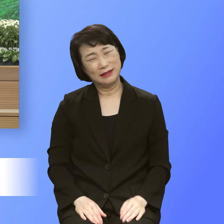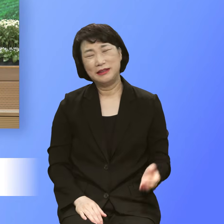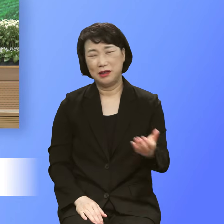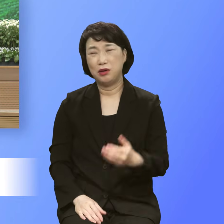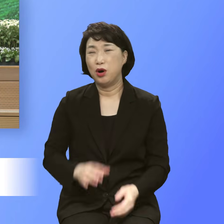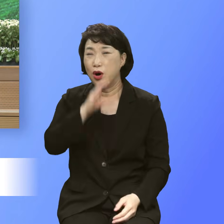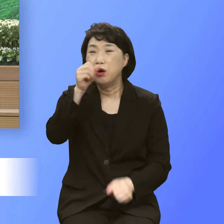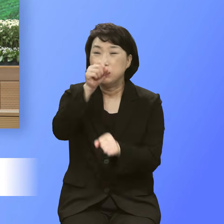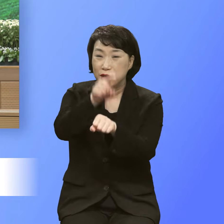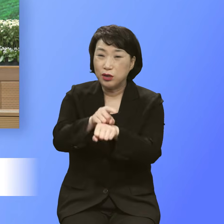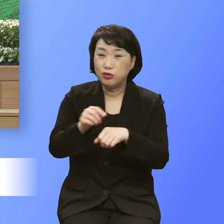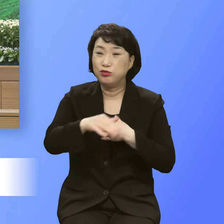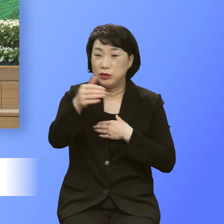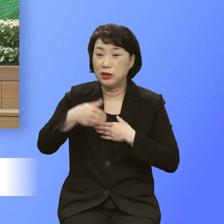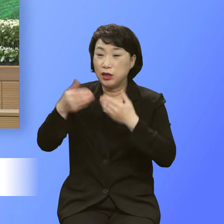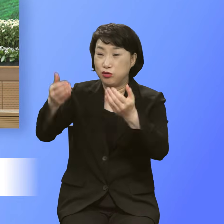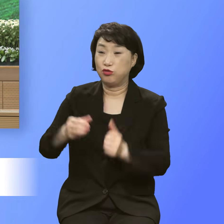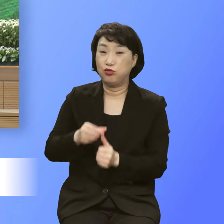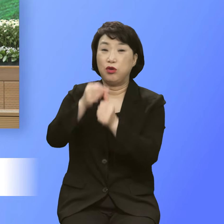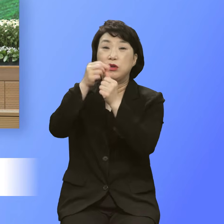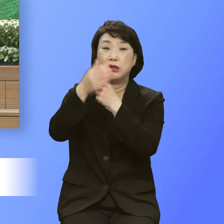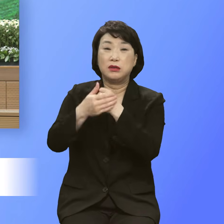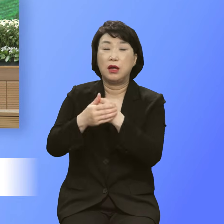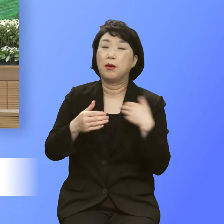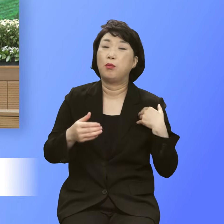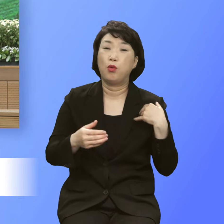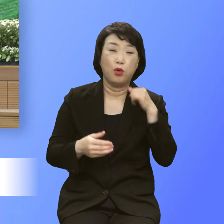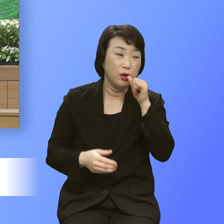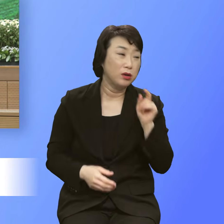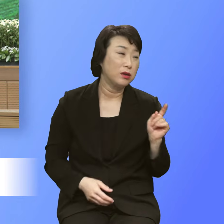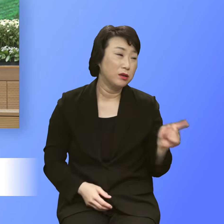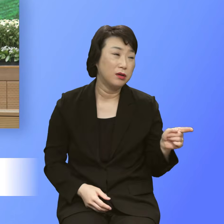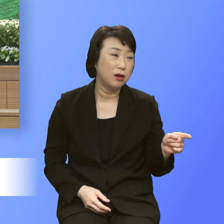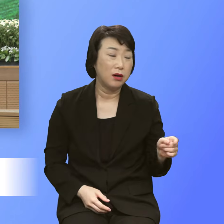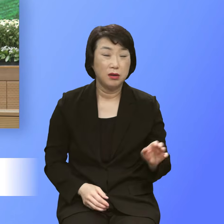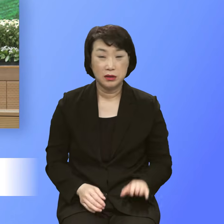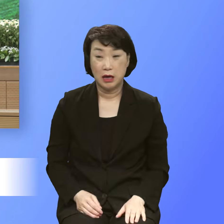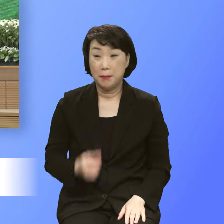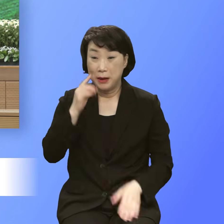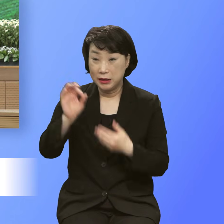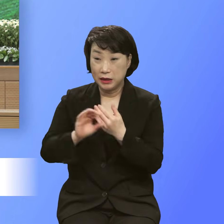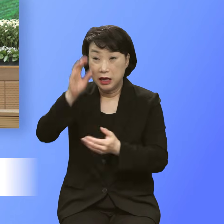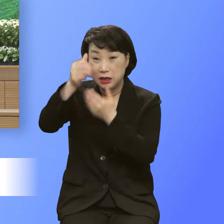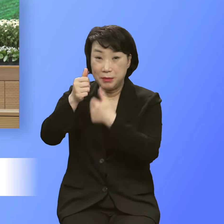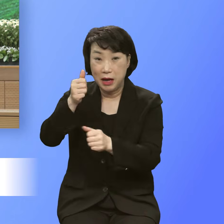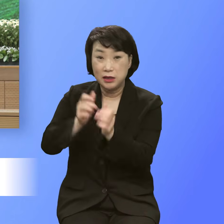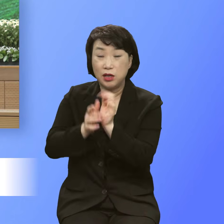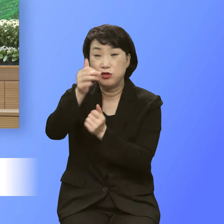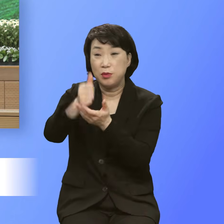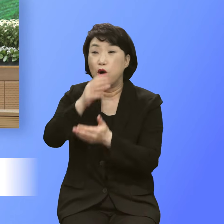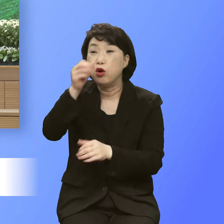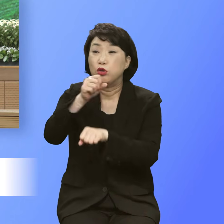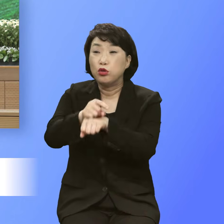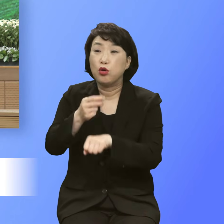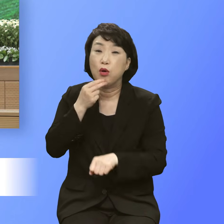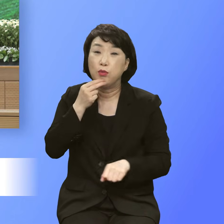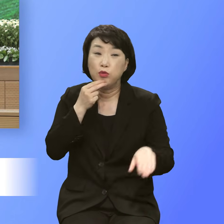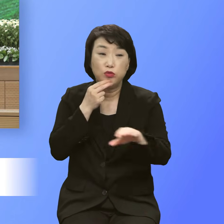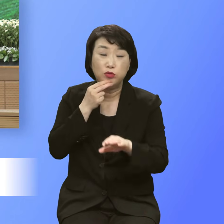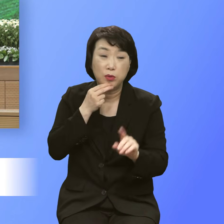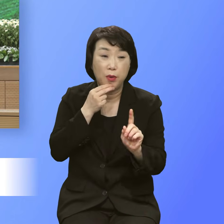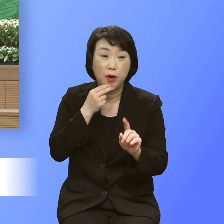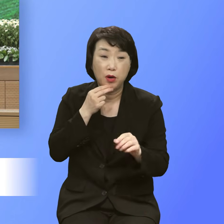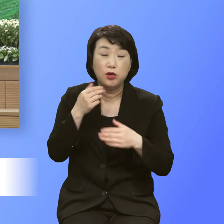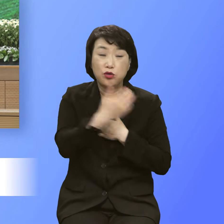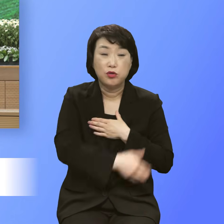신성으로 우리에게 주신 구원의 은혜를 모르니까. 만약에 하나님의 아들의 신성이 없다면